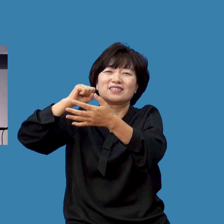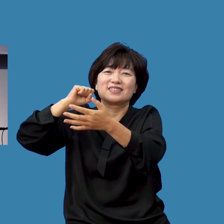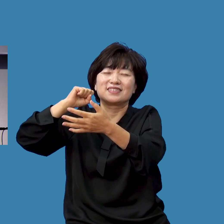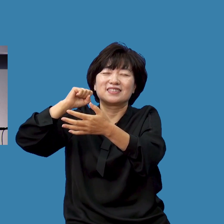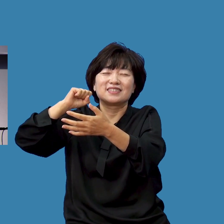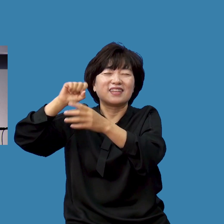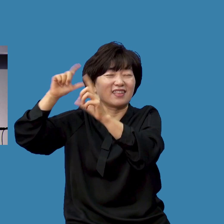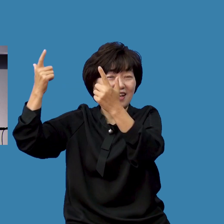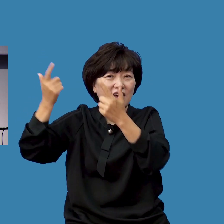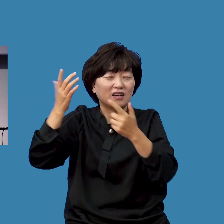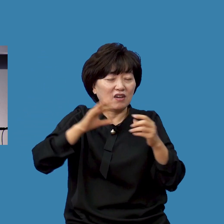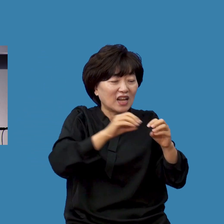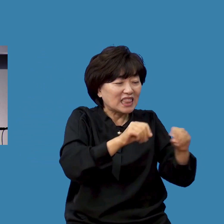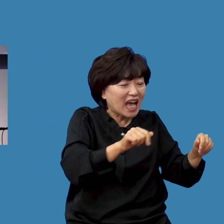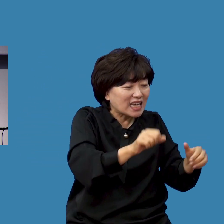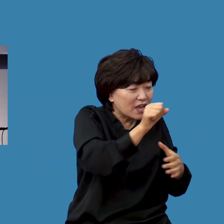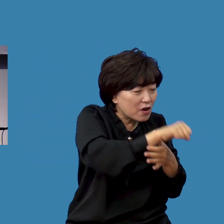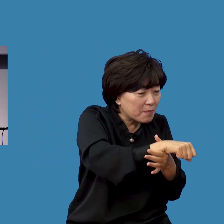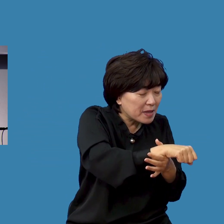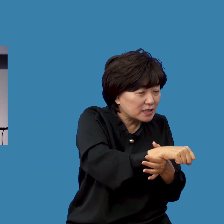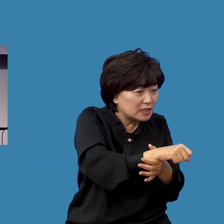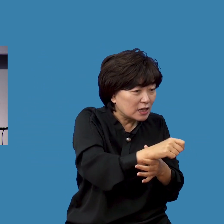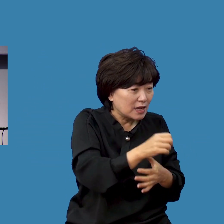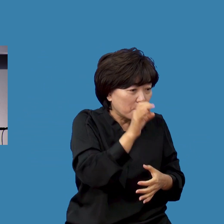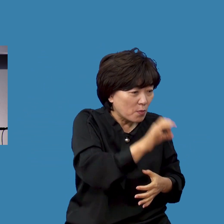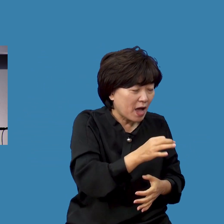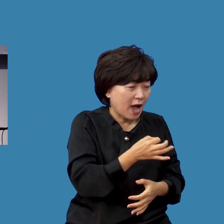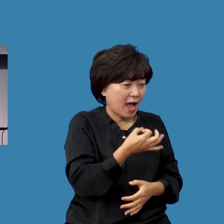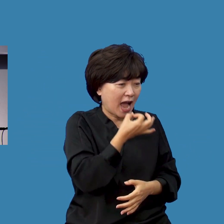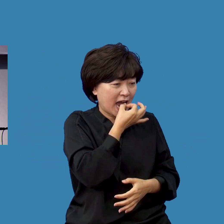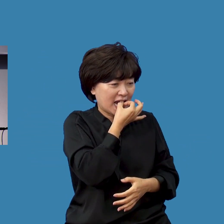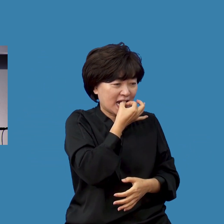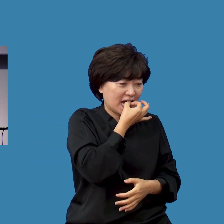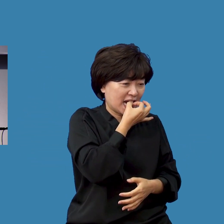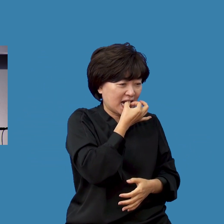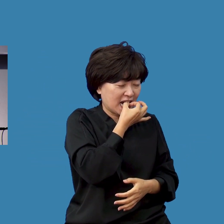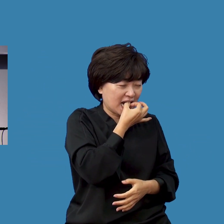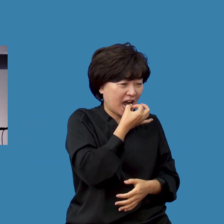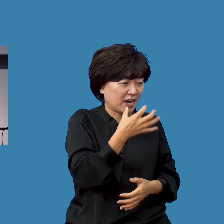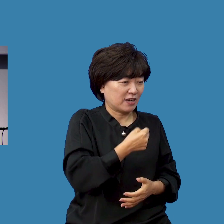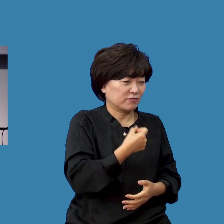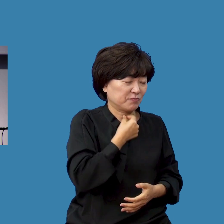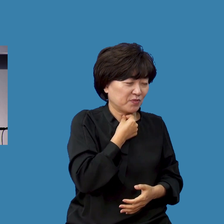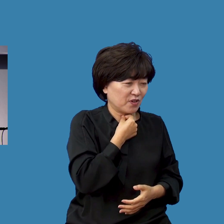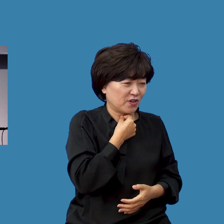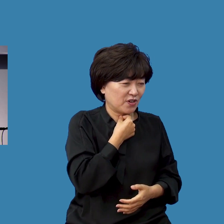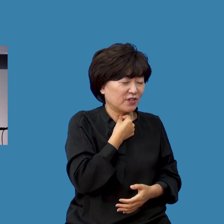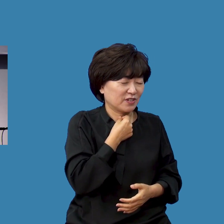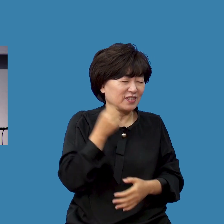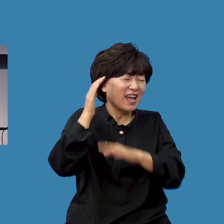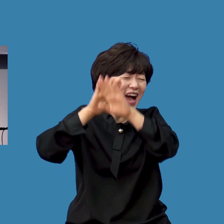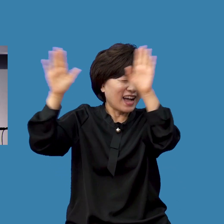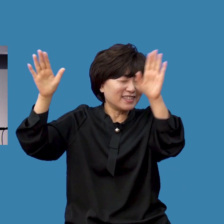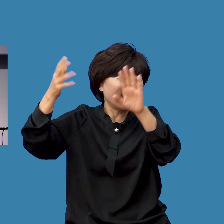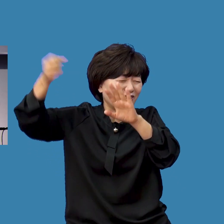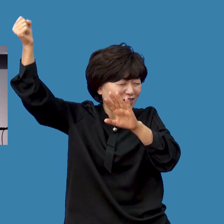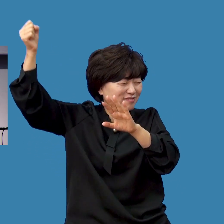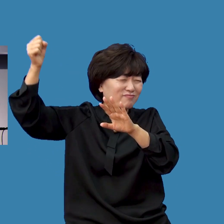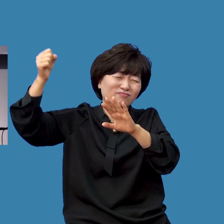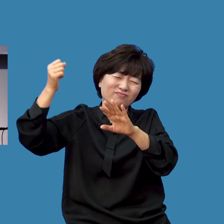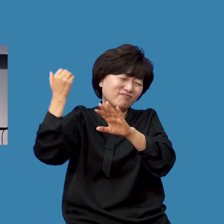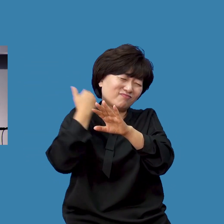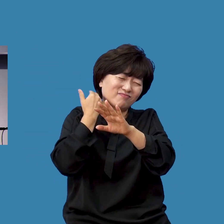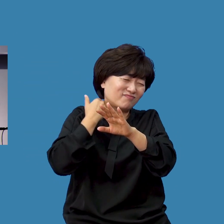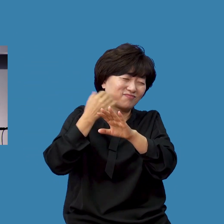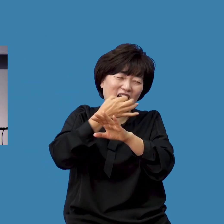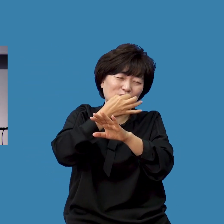않아요. 그런데 땅의 열매는 말이에요, 보이면 욕심이 나거든. 뭐 하늘의 열매는 어차피 하늘의 것이기 때문에 욕심 안